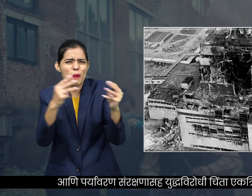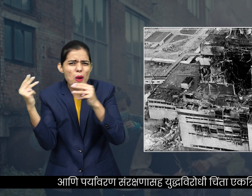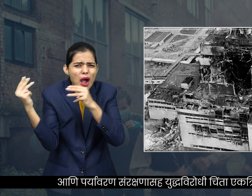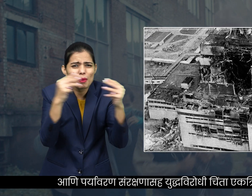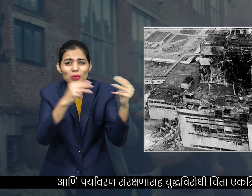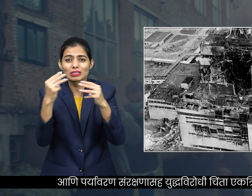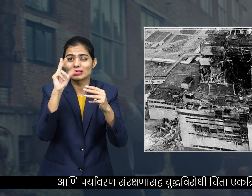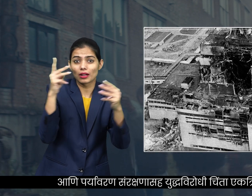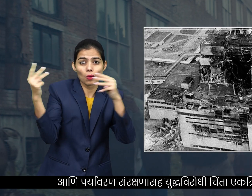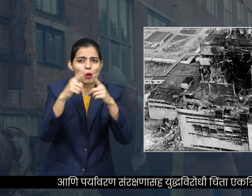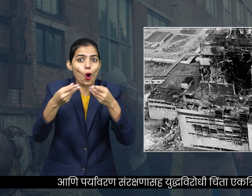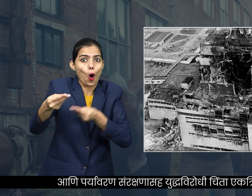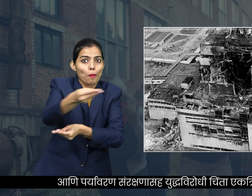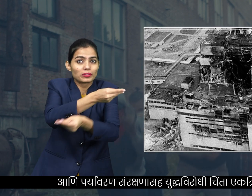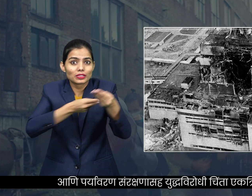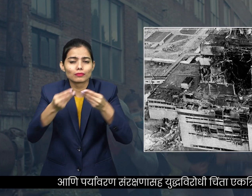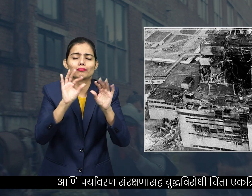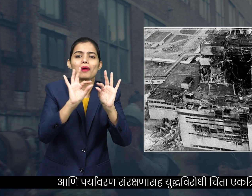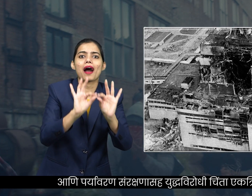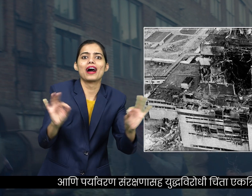युद्धविरोधी चिंता एकत्रित केल्या.